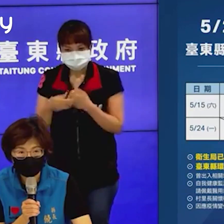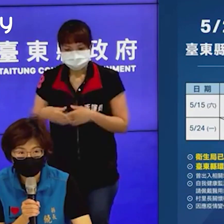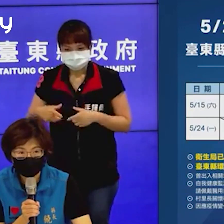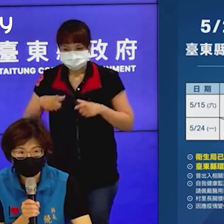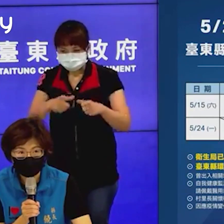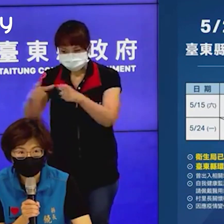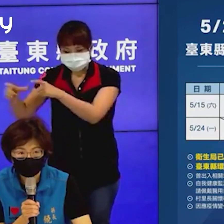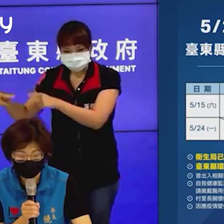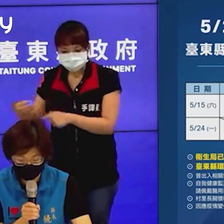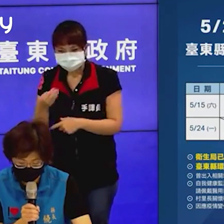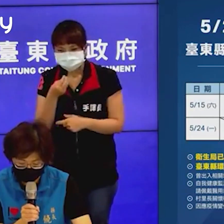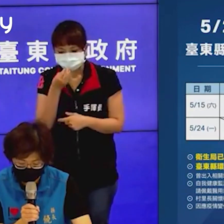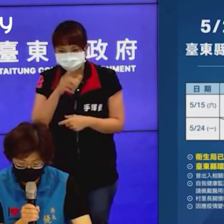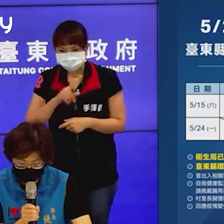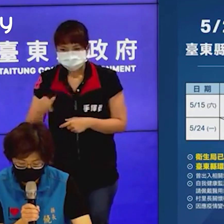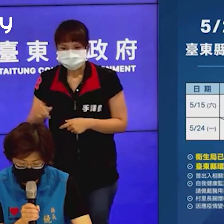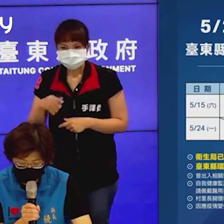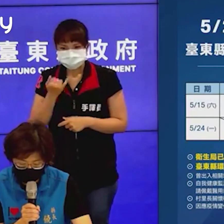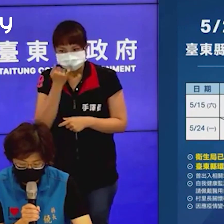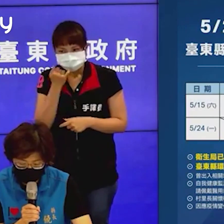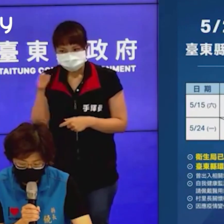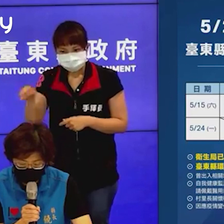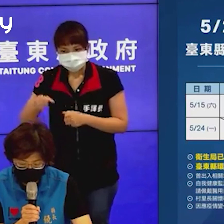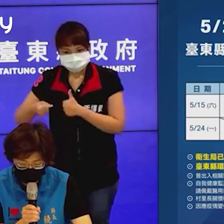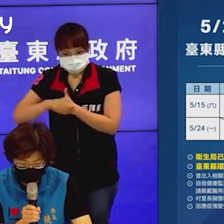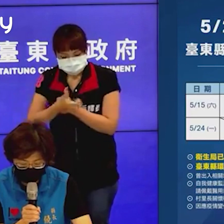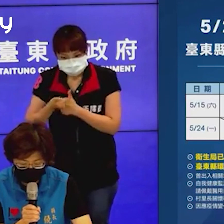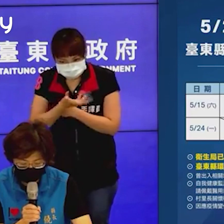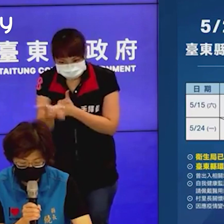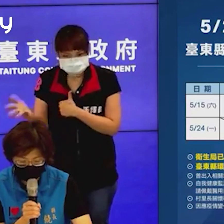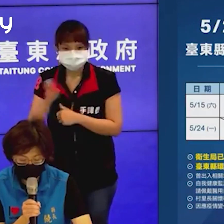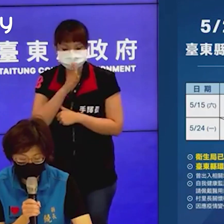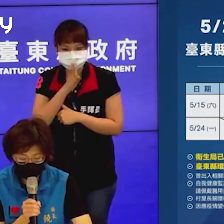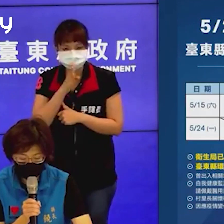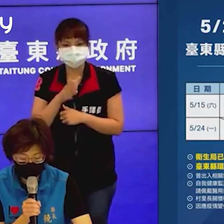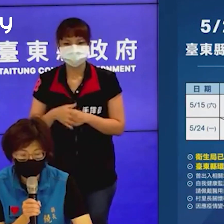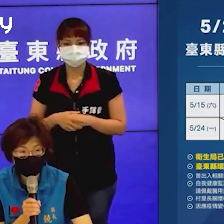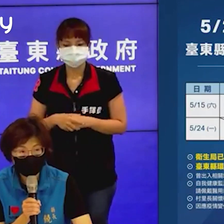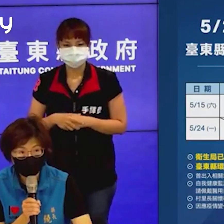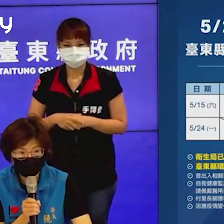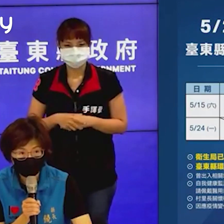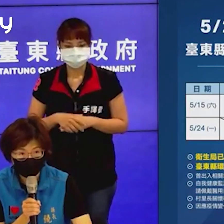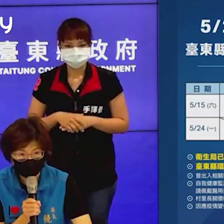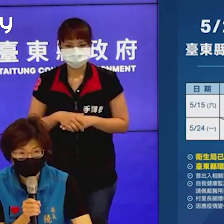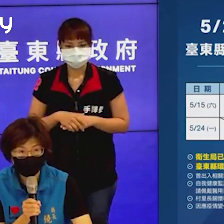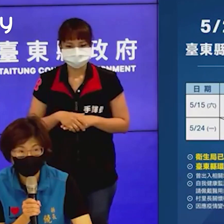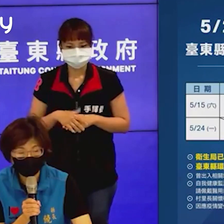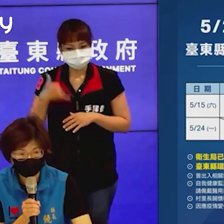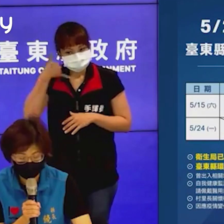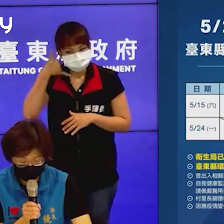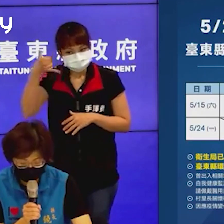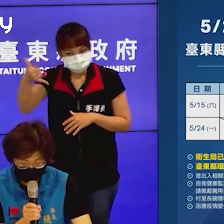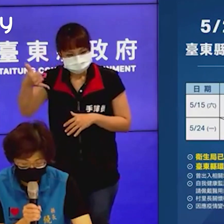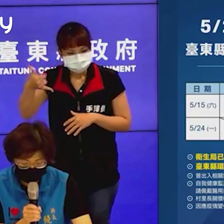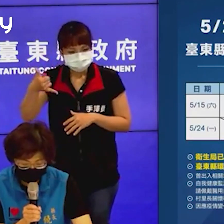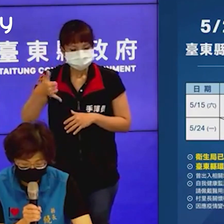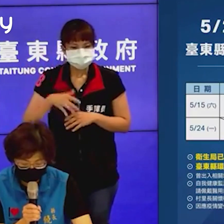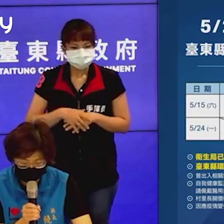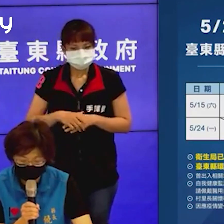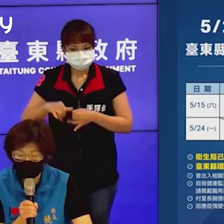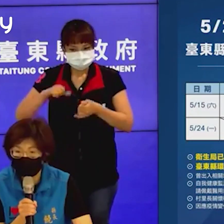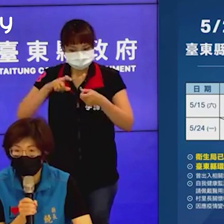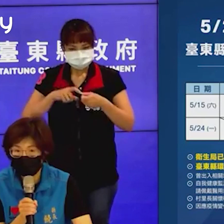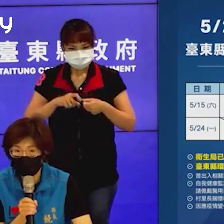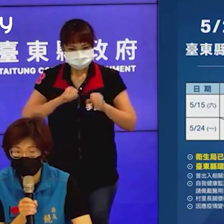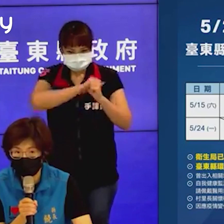为可能的感染源头，按3419经打电话确认其确诊